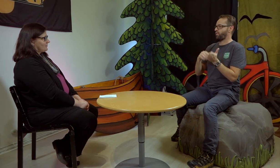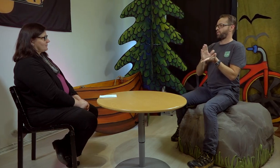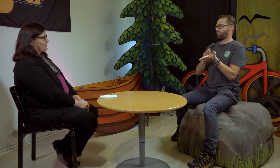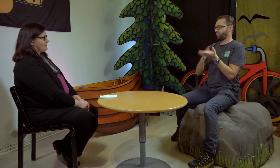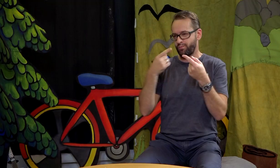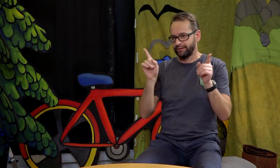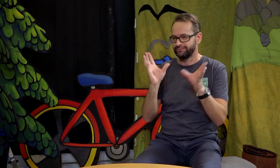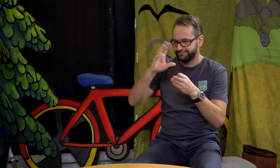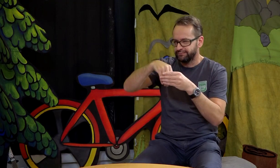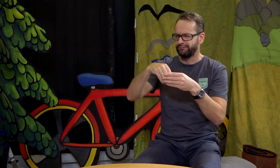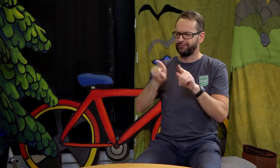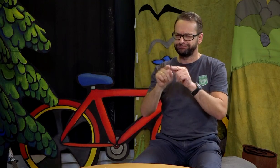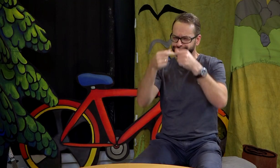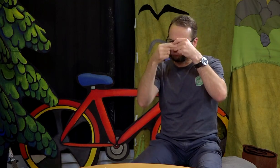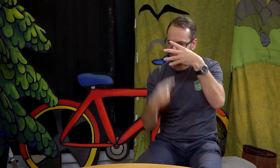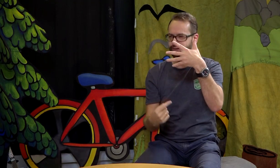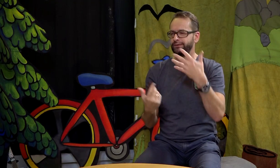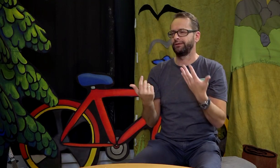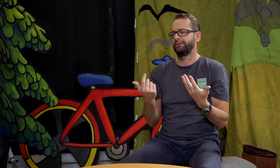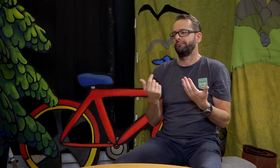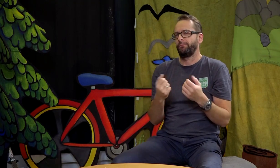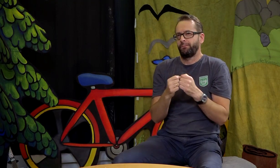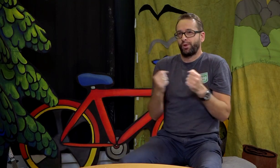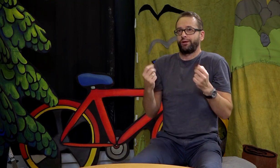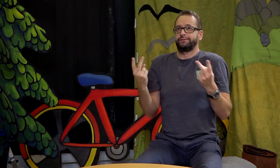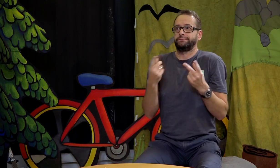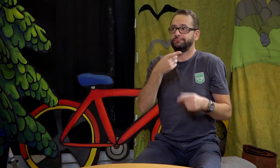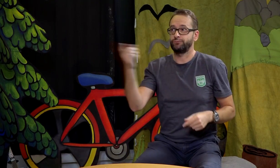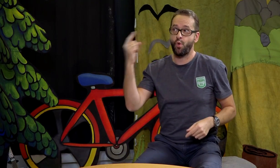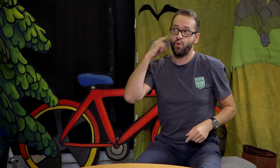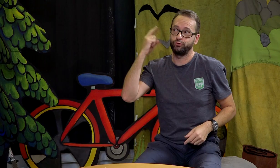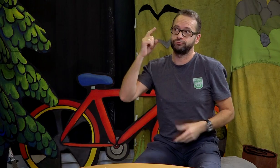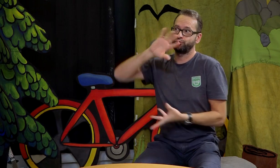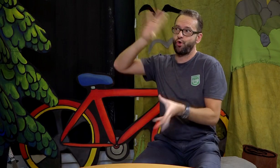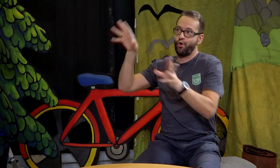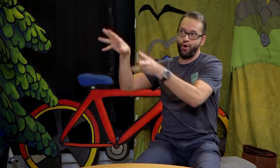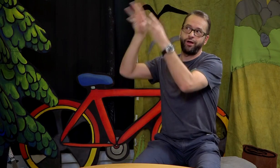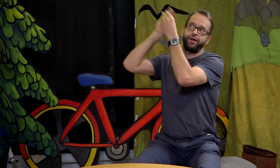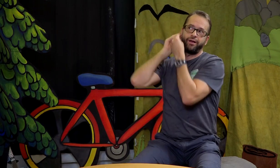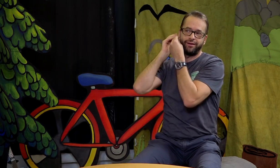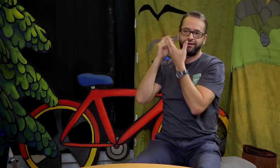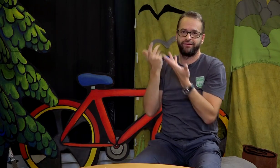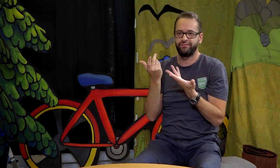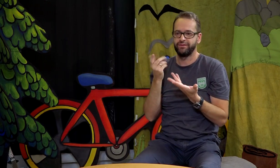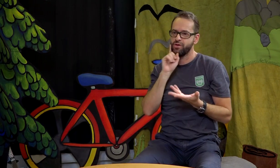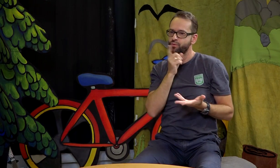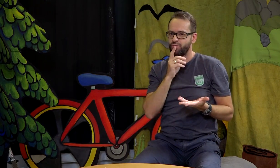Tämä tempo kuuluu tähän myös. Tähän. Jos kuulevien ajatusta ajattelee ja